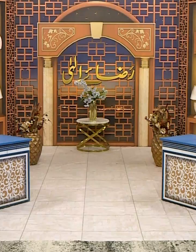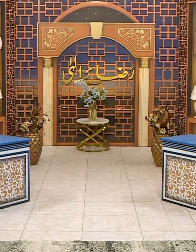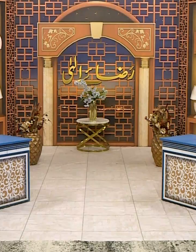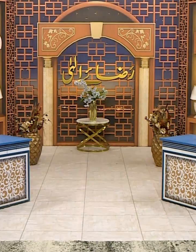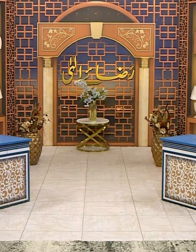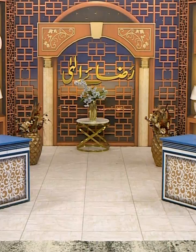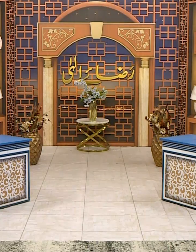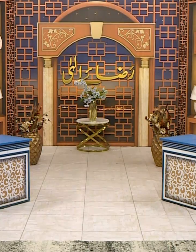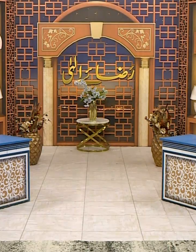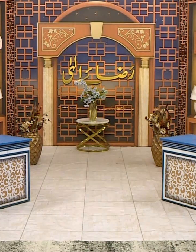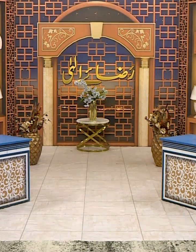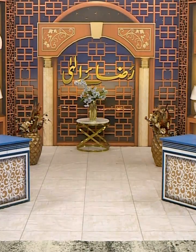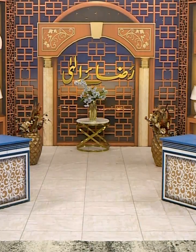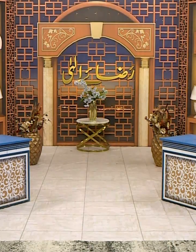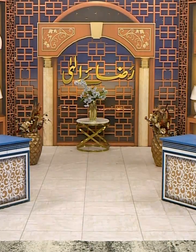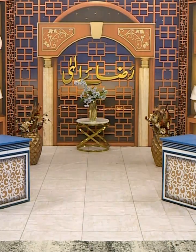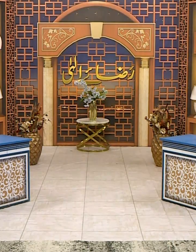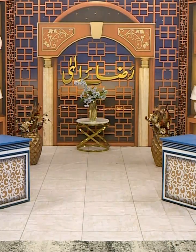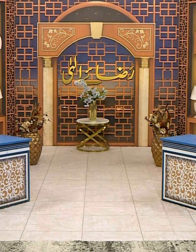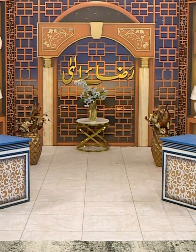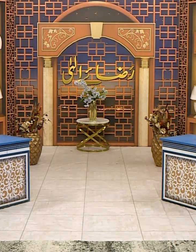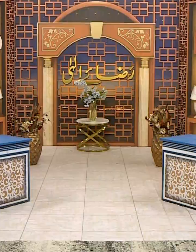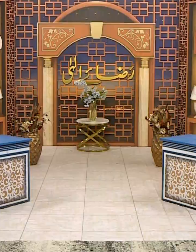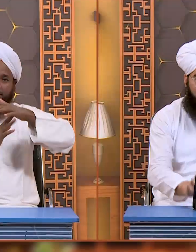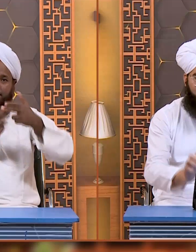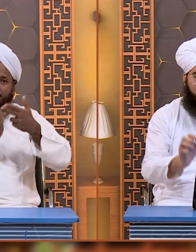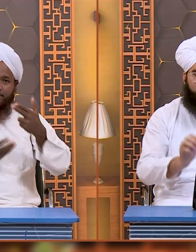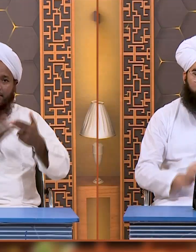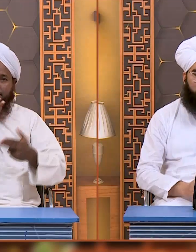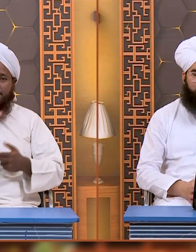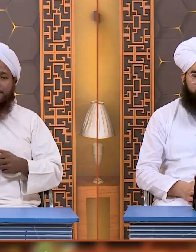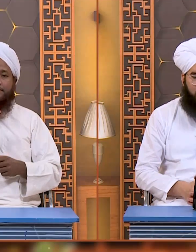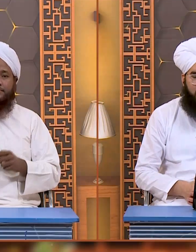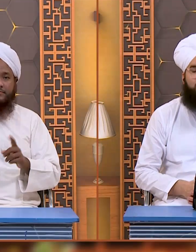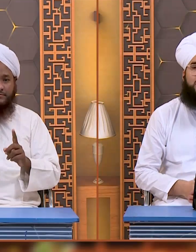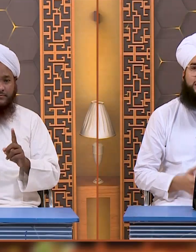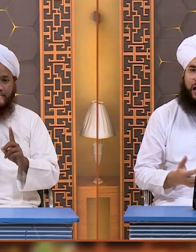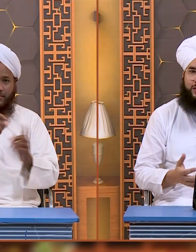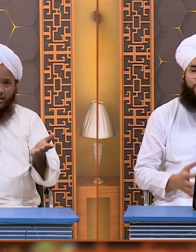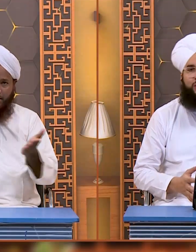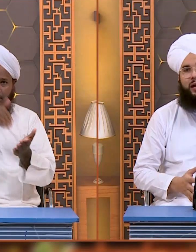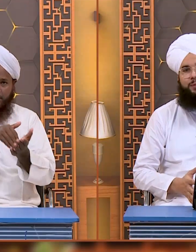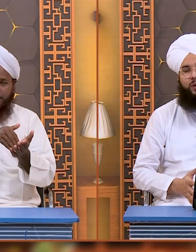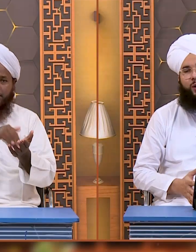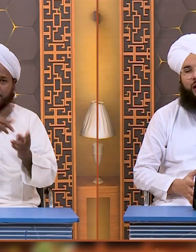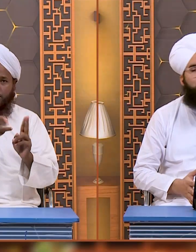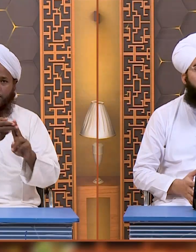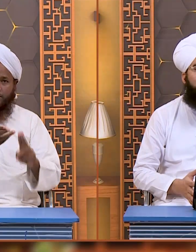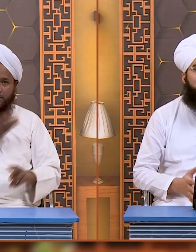हज़रत सैयदना मारूफ करखी रहमतुल्लाहि ताला अलैह, आपकी खिदमत में एक शख्स हाजिर होता है और आपकी बारगाह में